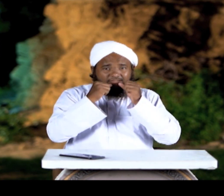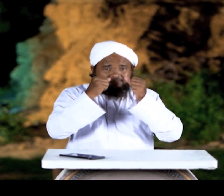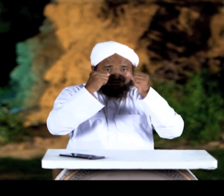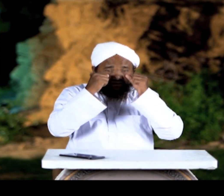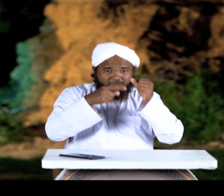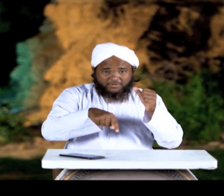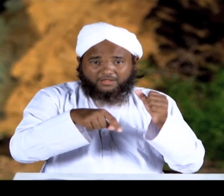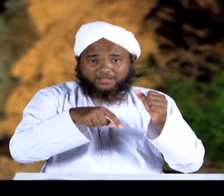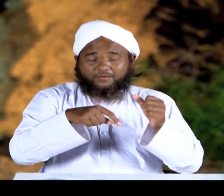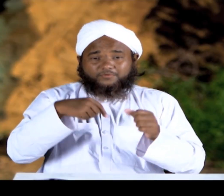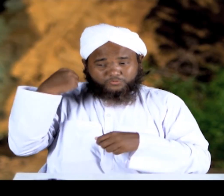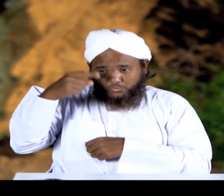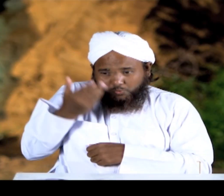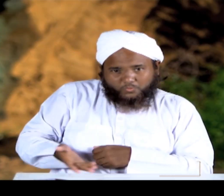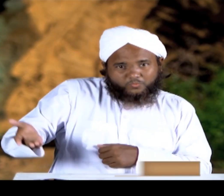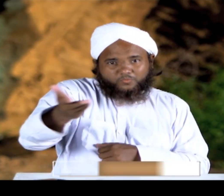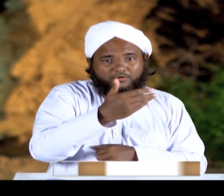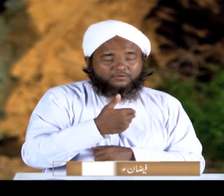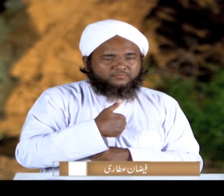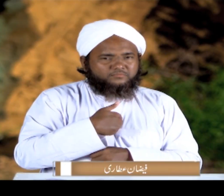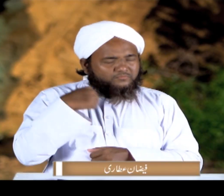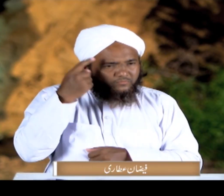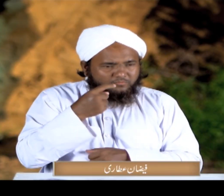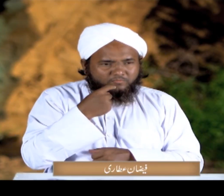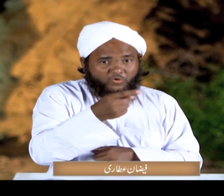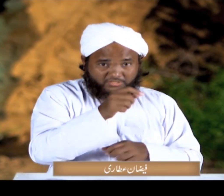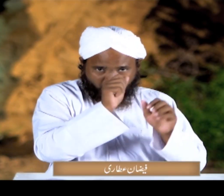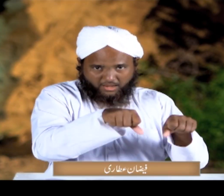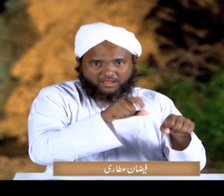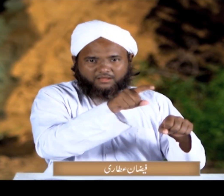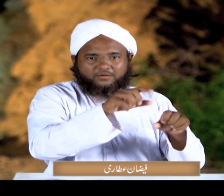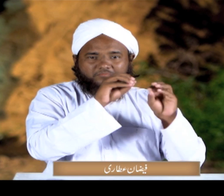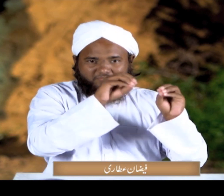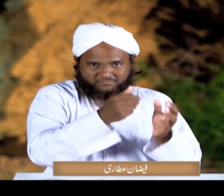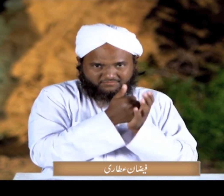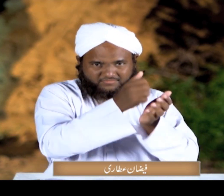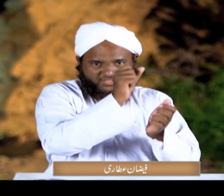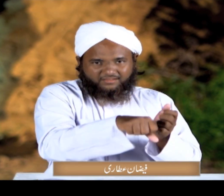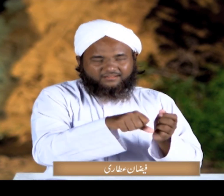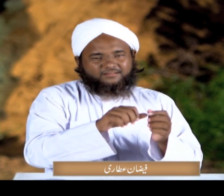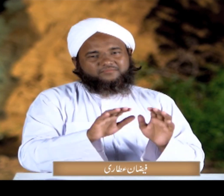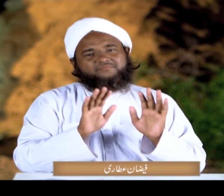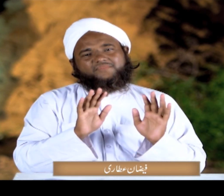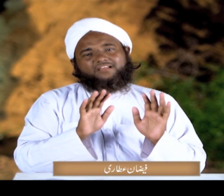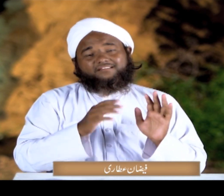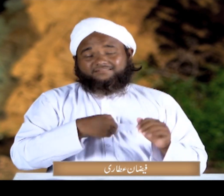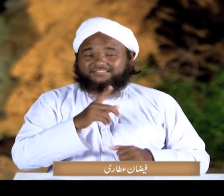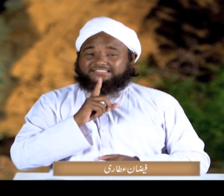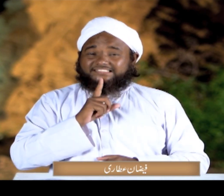وآلہ وسلم اپنے عاشقوں کی فریاد سنتے بھی ہیں اور مدد بھی فرماتے ہیں۔ بس سچے دل سے پکارنے